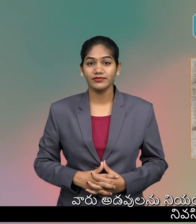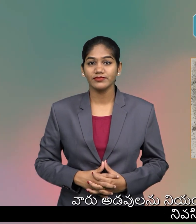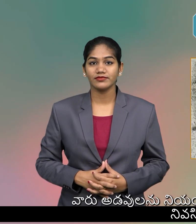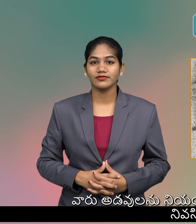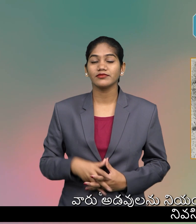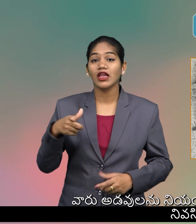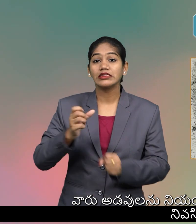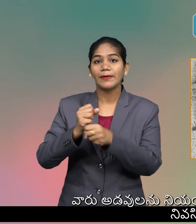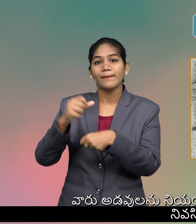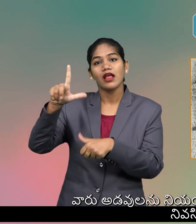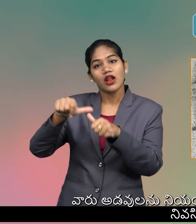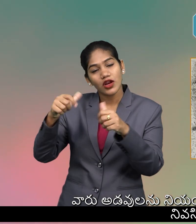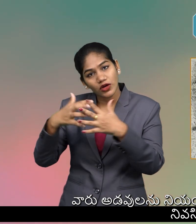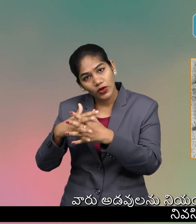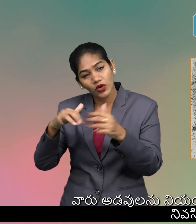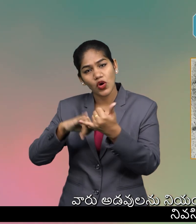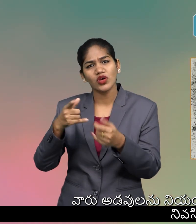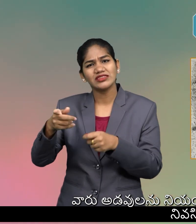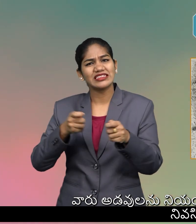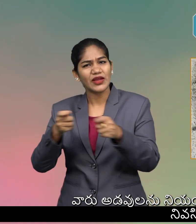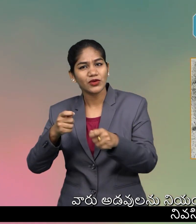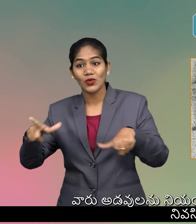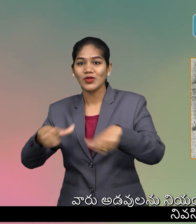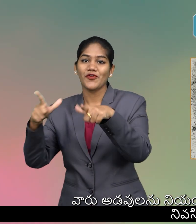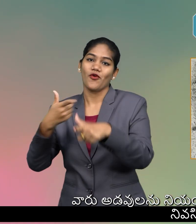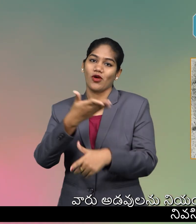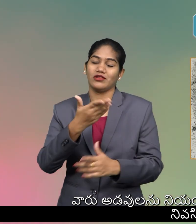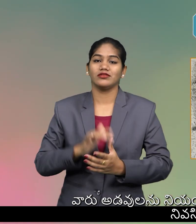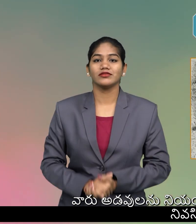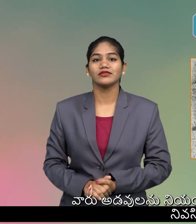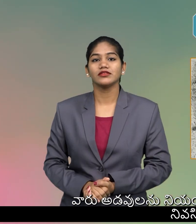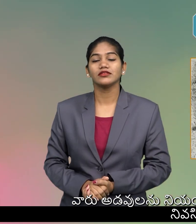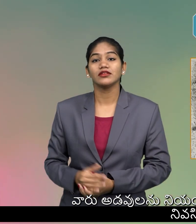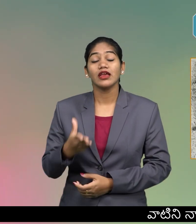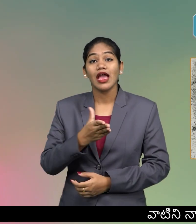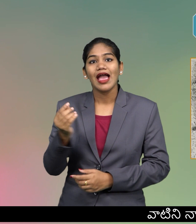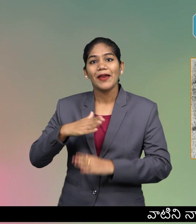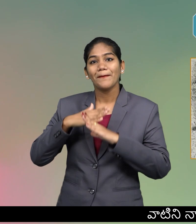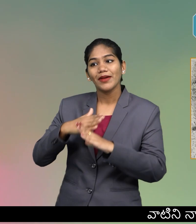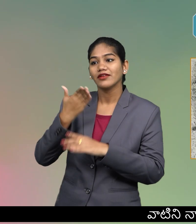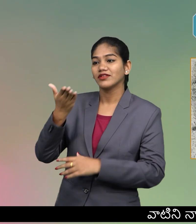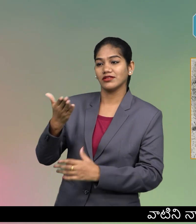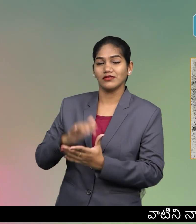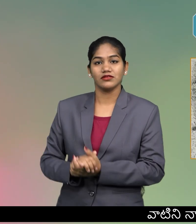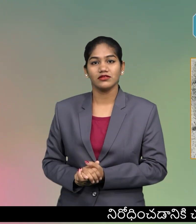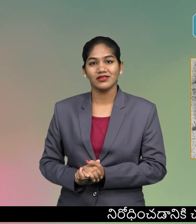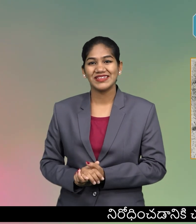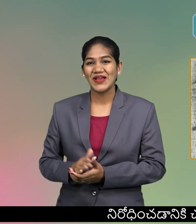వారు అడవులను నియంత్రించడానికి మరియు సమీపంలో నివసించే ప్రజలచే వాటిని నాశనం చేయకుండా